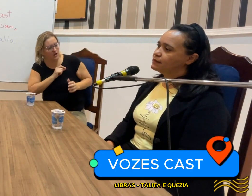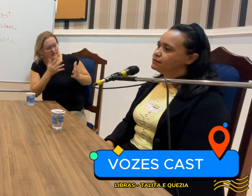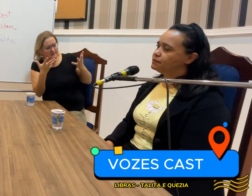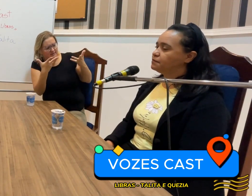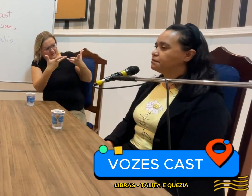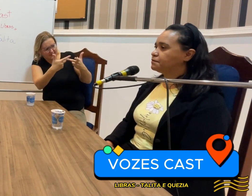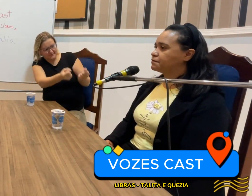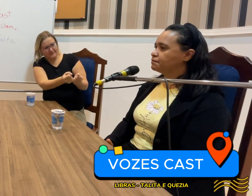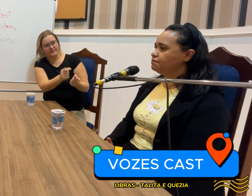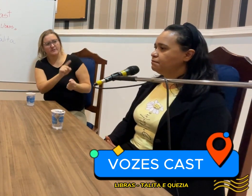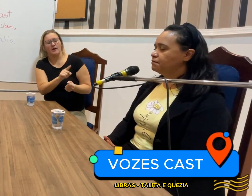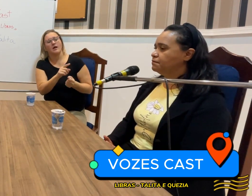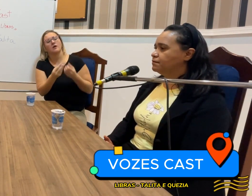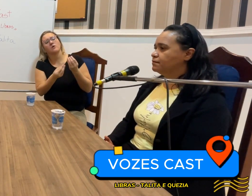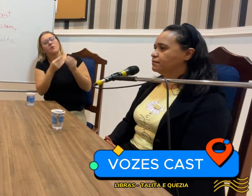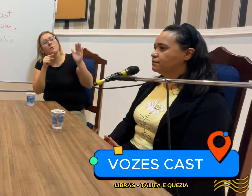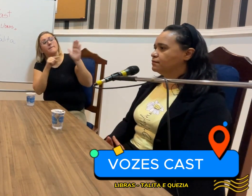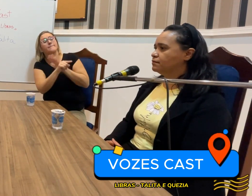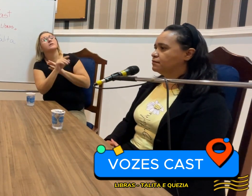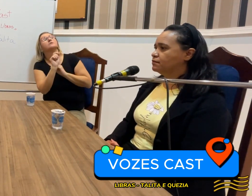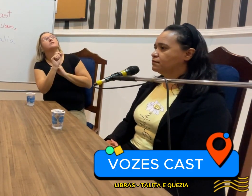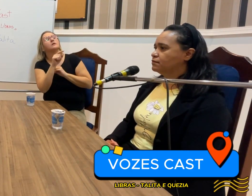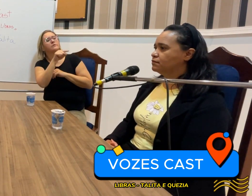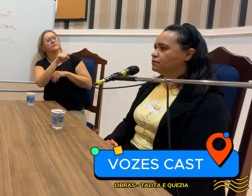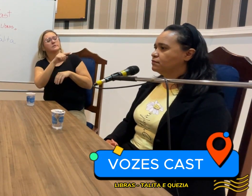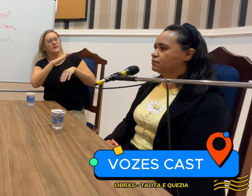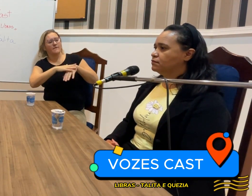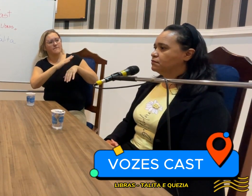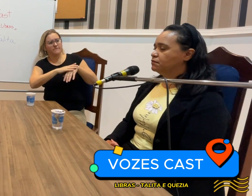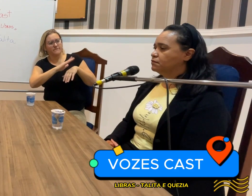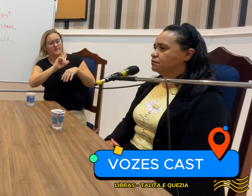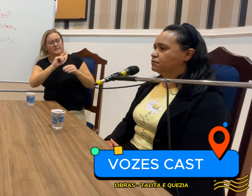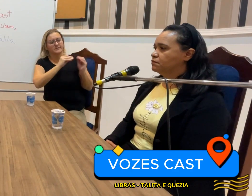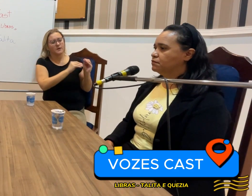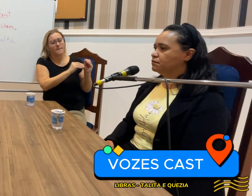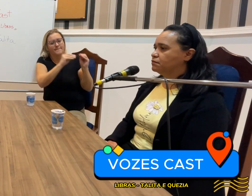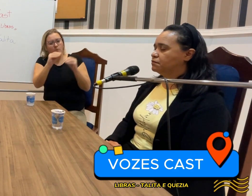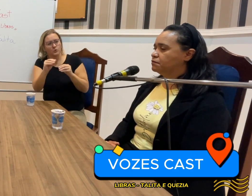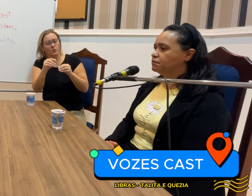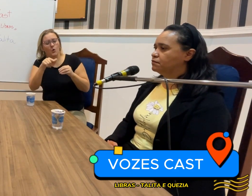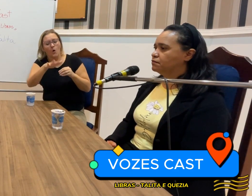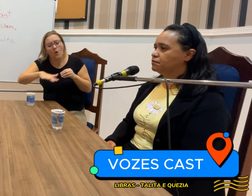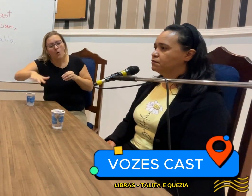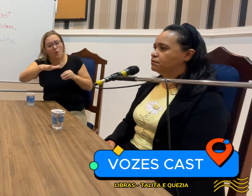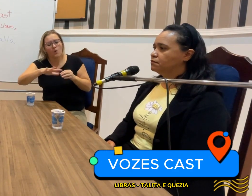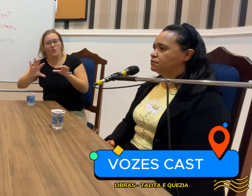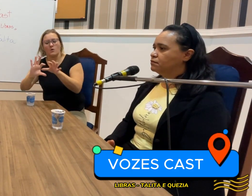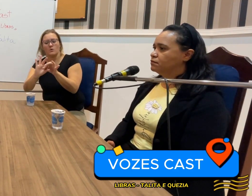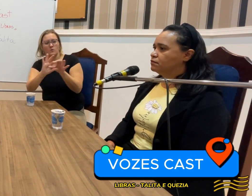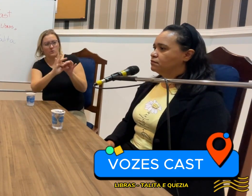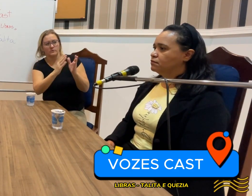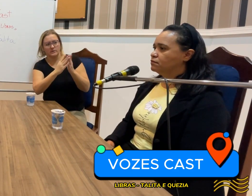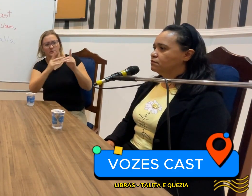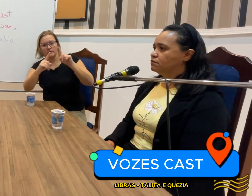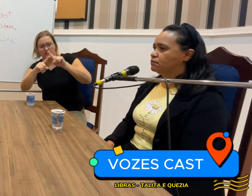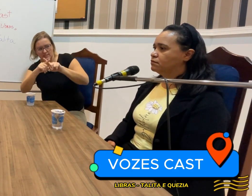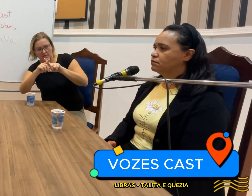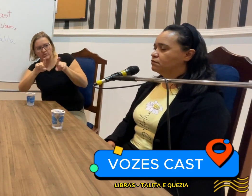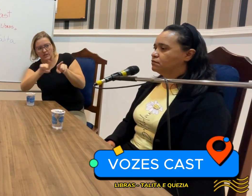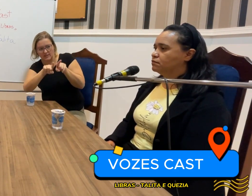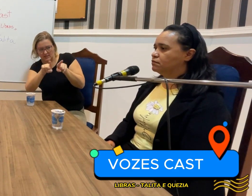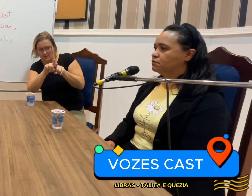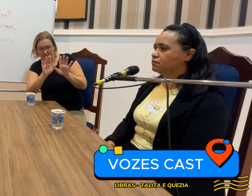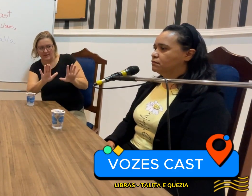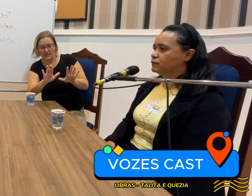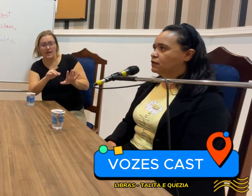E você levou isso para o universo da igreja também, porque você não trabalha só no seu dia a dia, porque